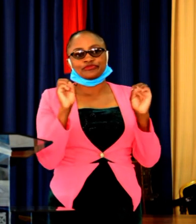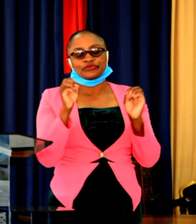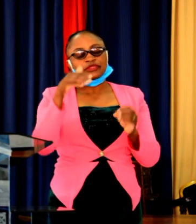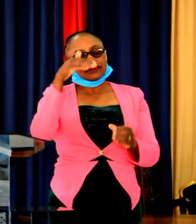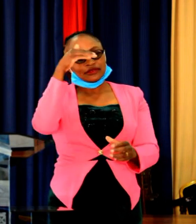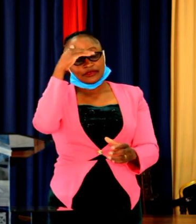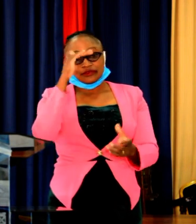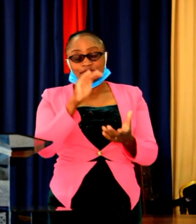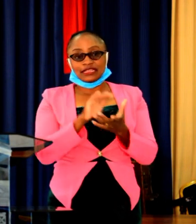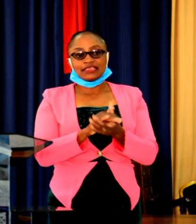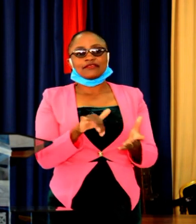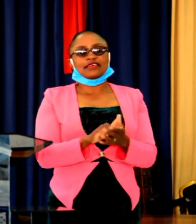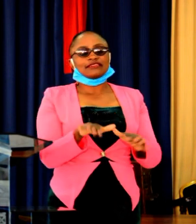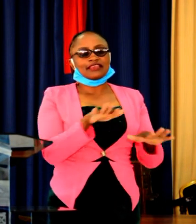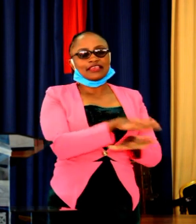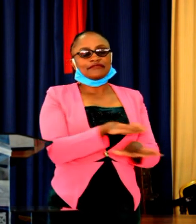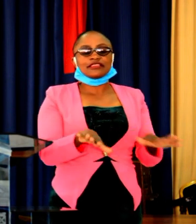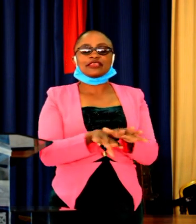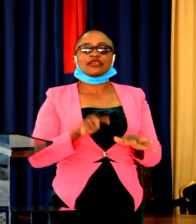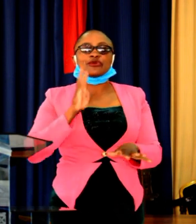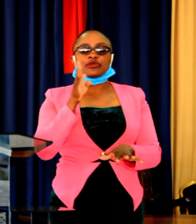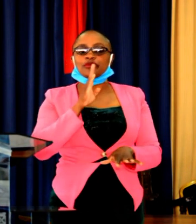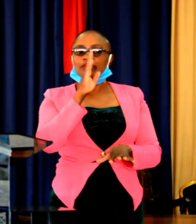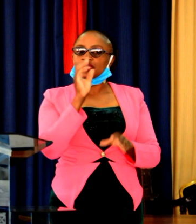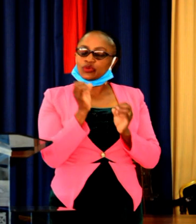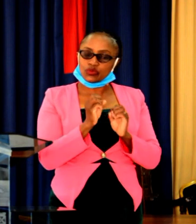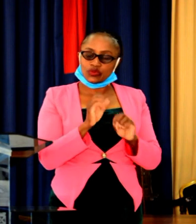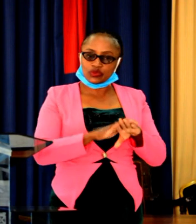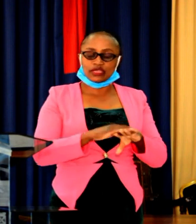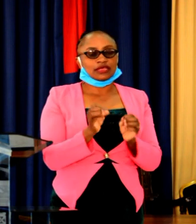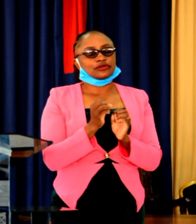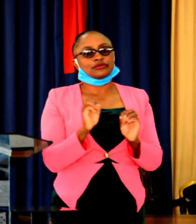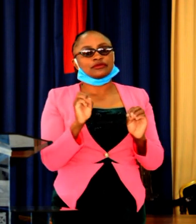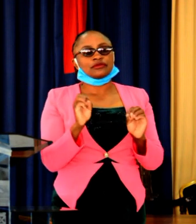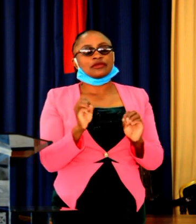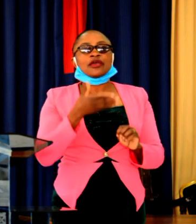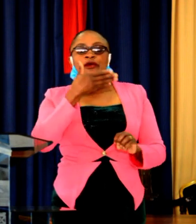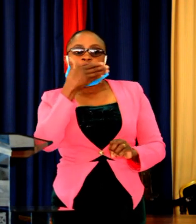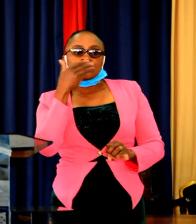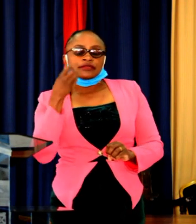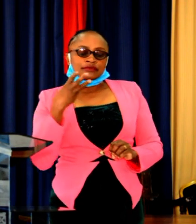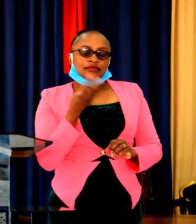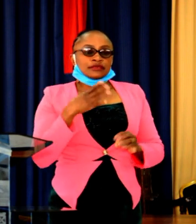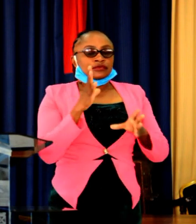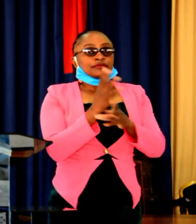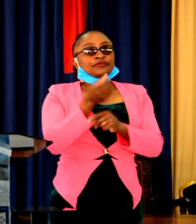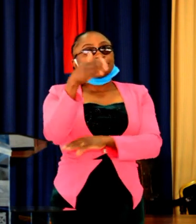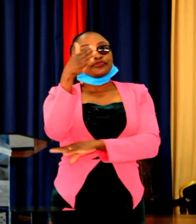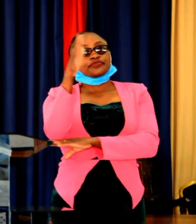Lakini lazima tumtumainie Mungu. We have to trust in the Lord. Na kwa nini tumtumainie